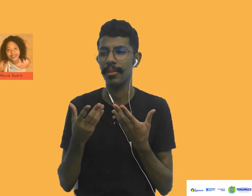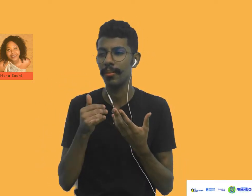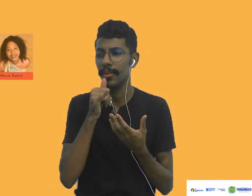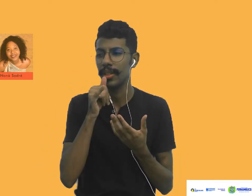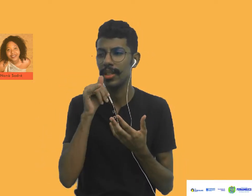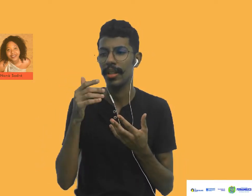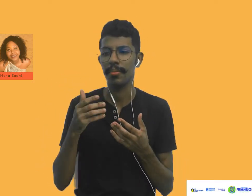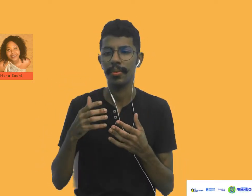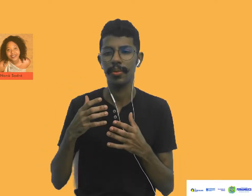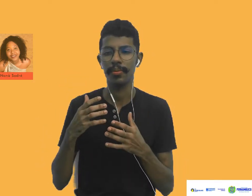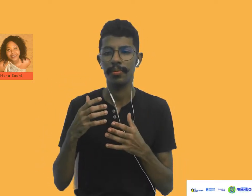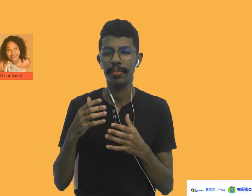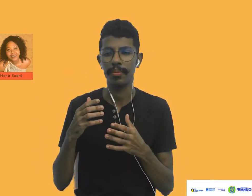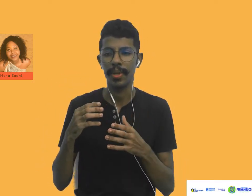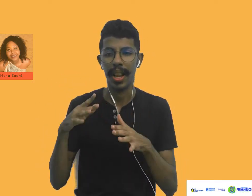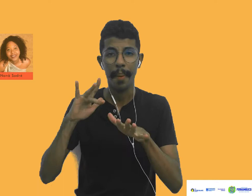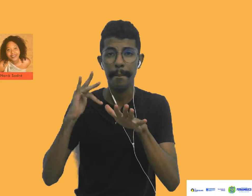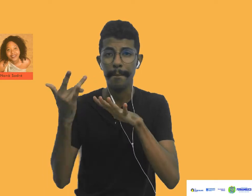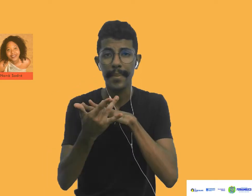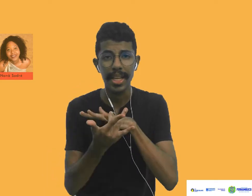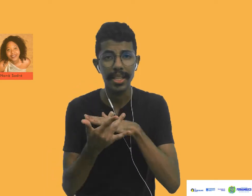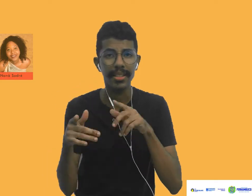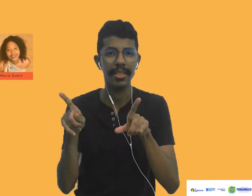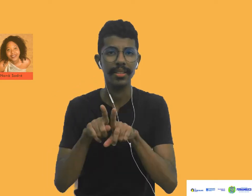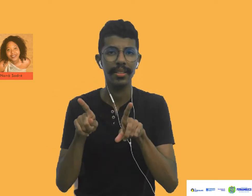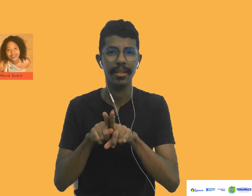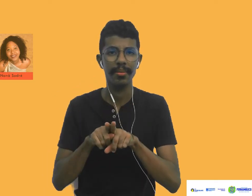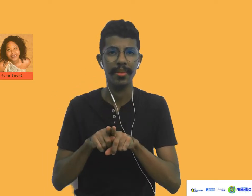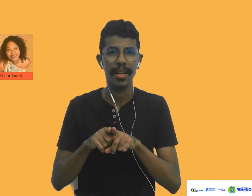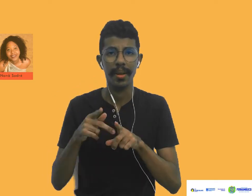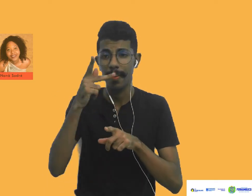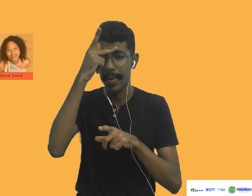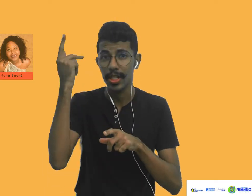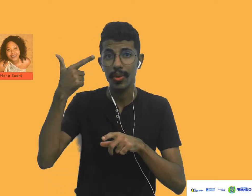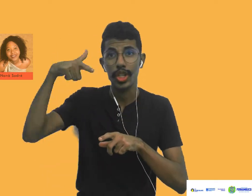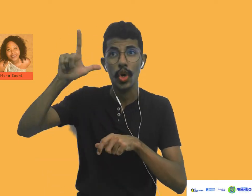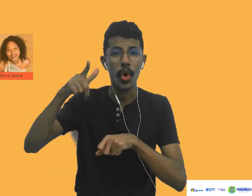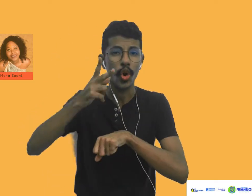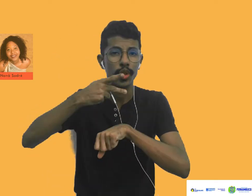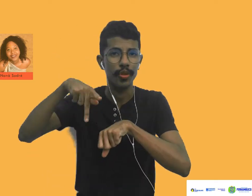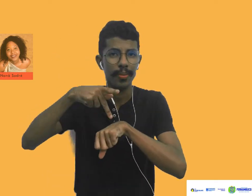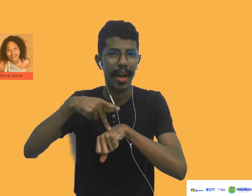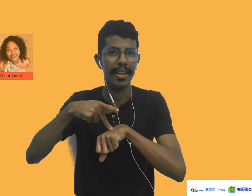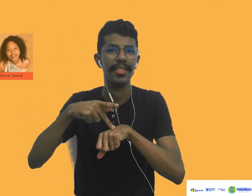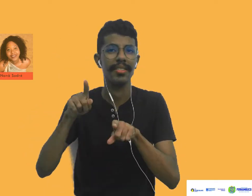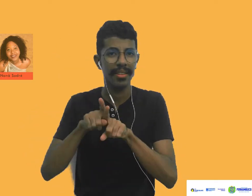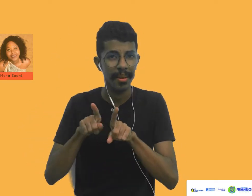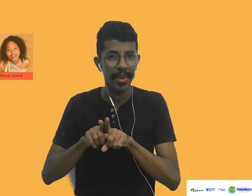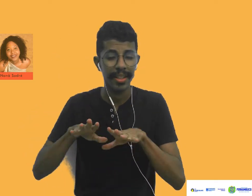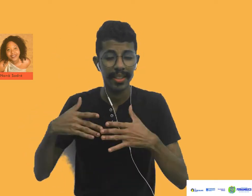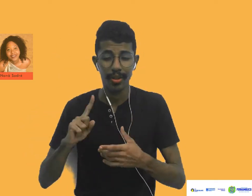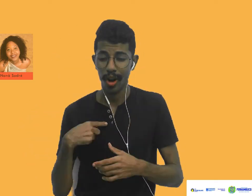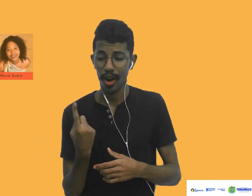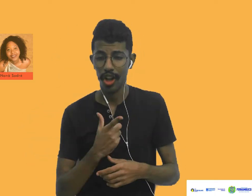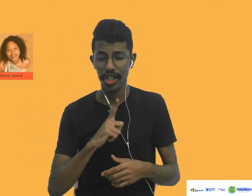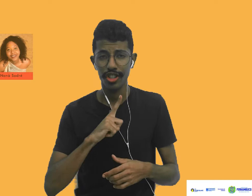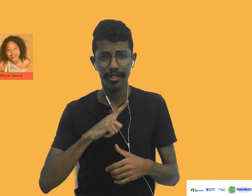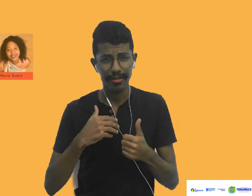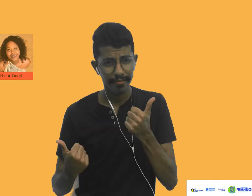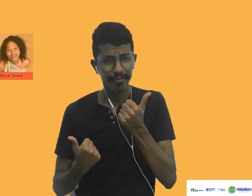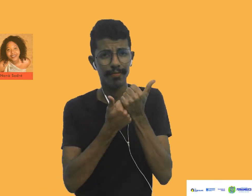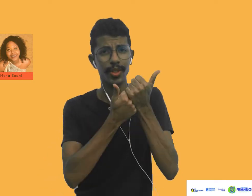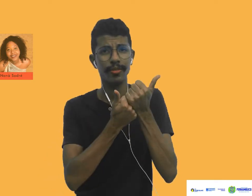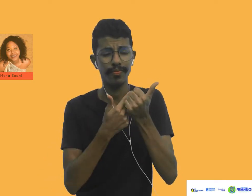pela imprensa, né, por pessoas de outros países. Então, nós tivemos esse apoio, e esse apoio veio